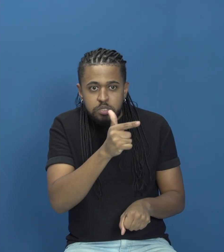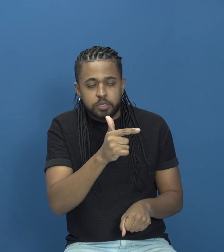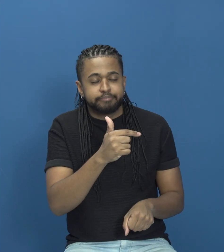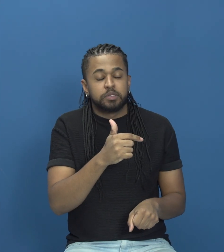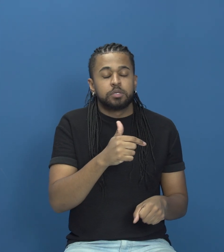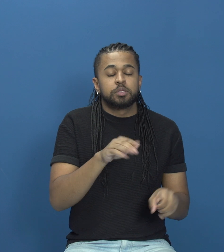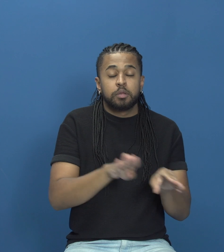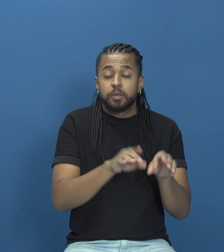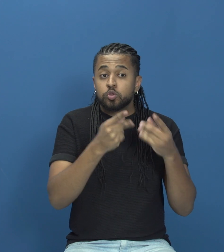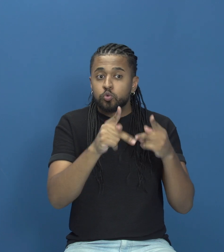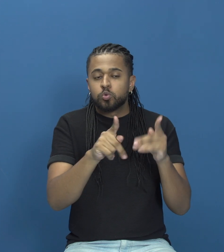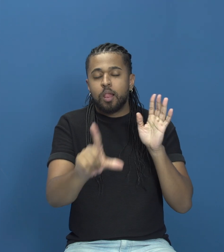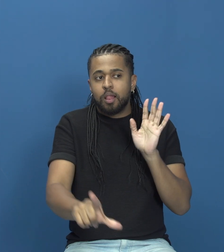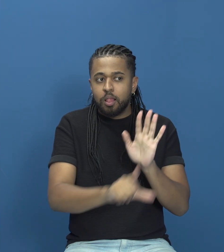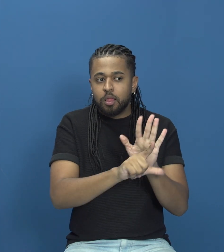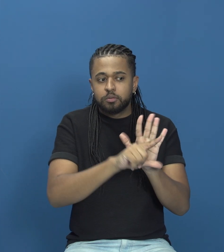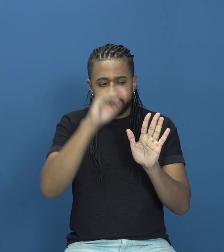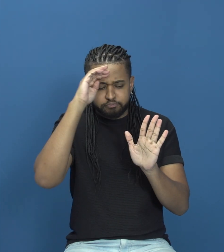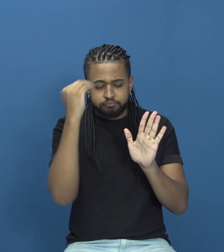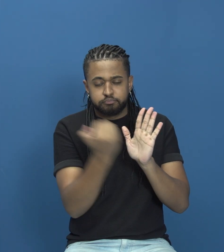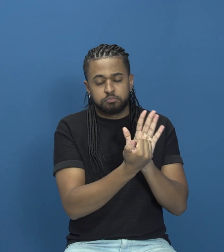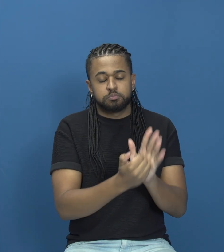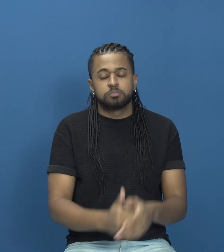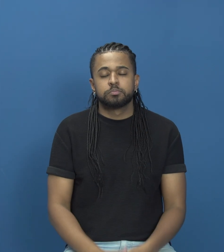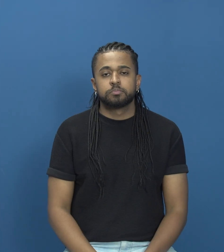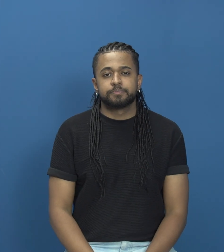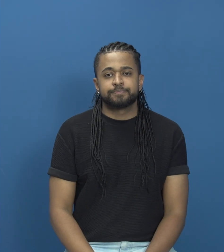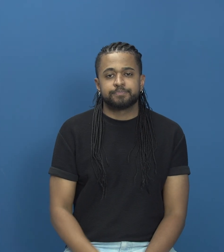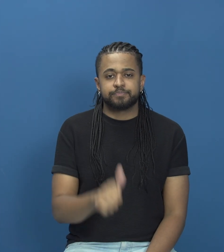de todos os requisitos legais e regulamentares.